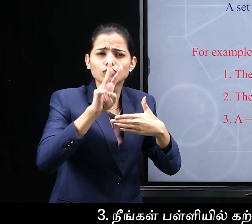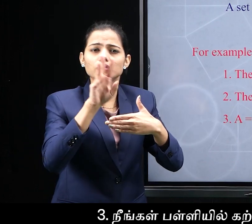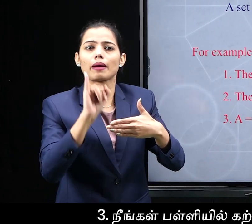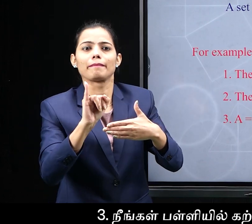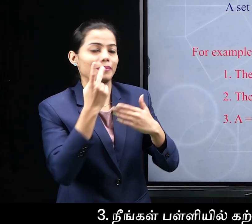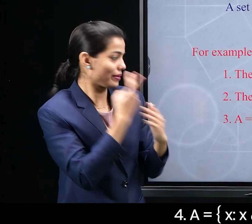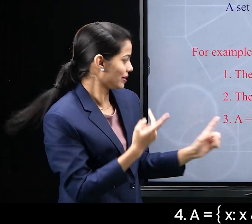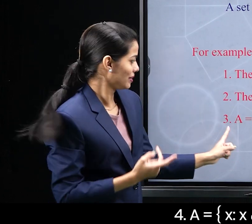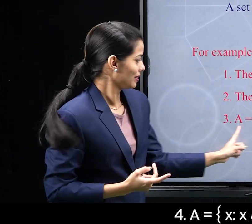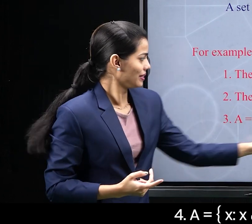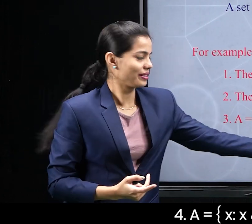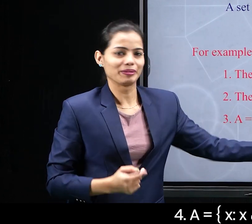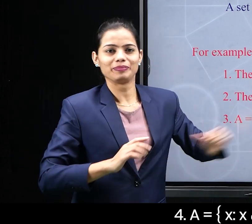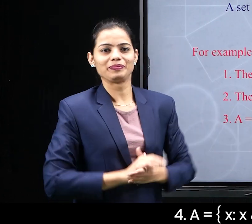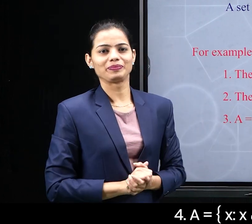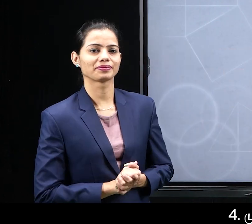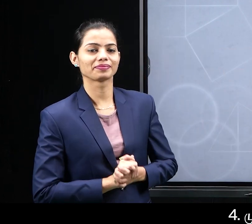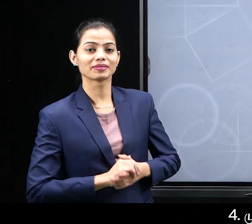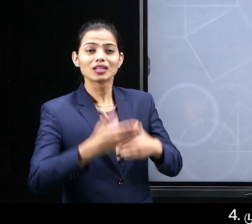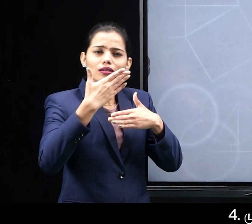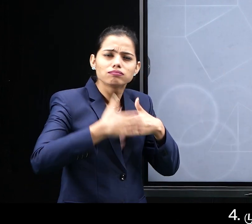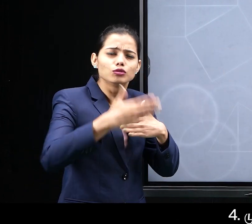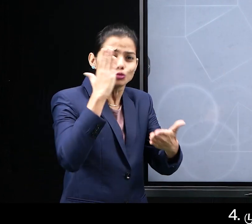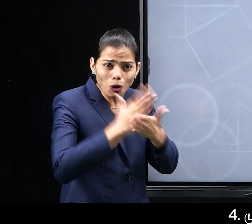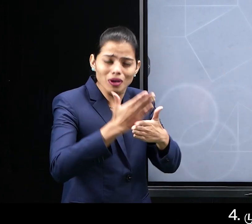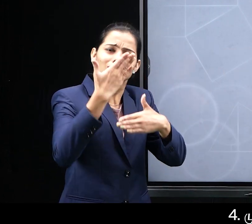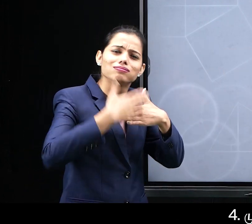பாடங்களின் கணம். ஏ ஈடு 4. முடிவுறா கணம்.